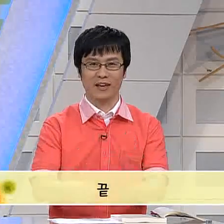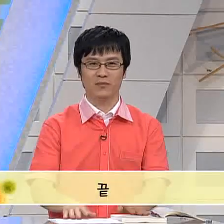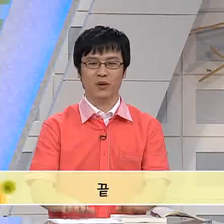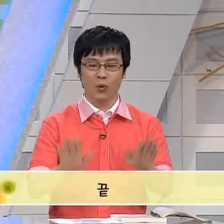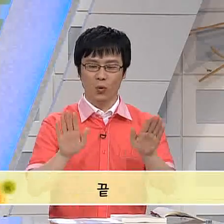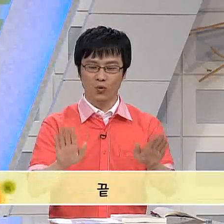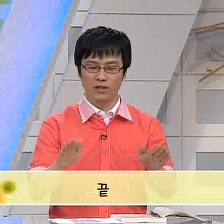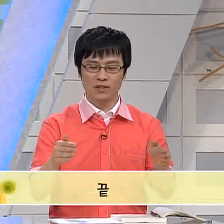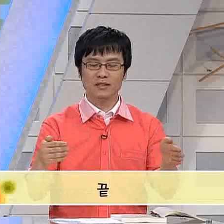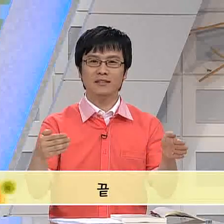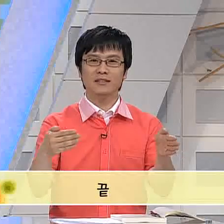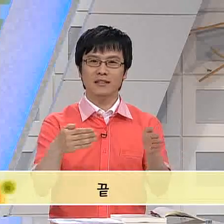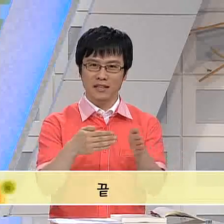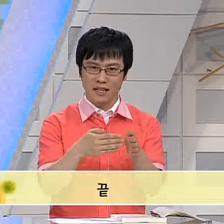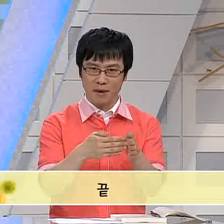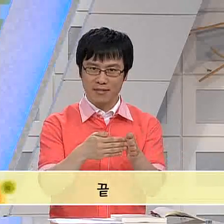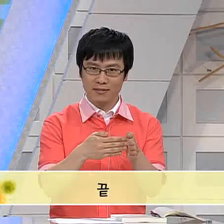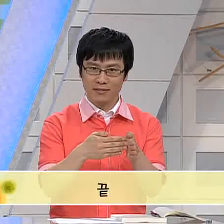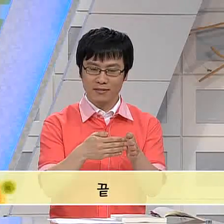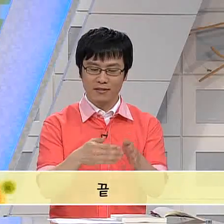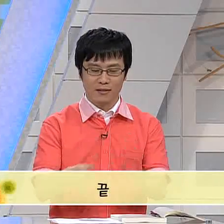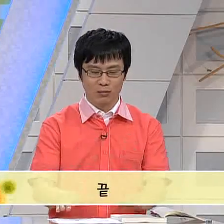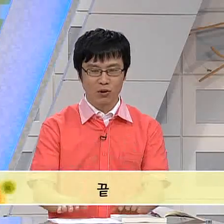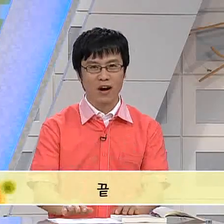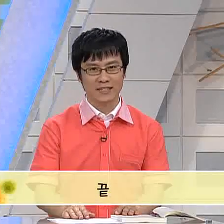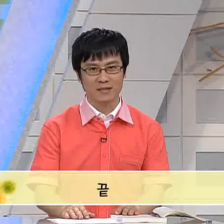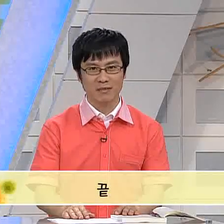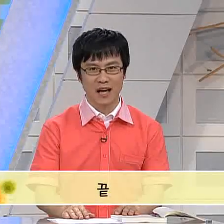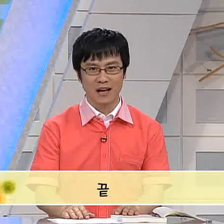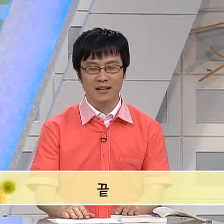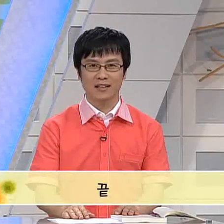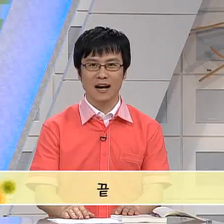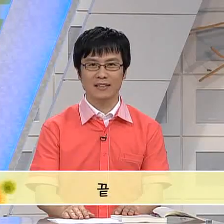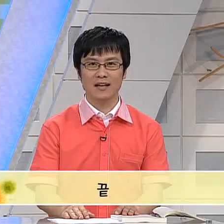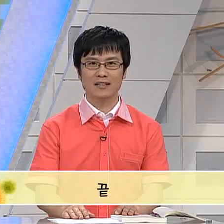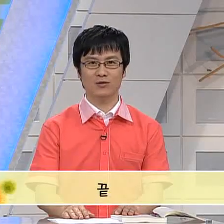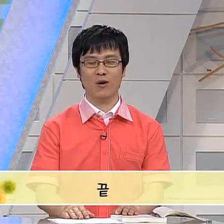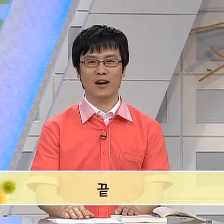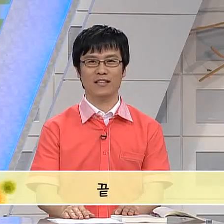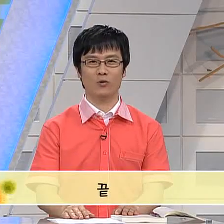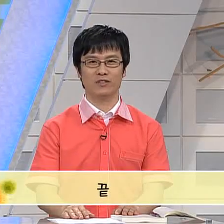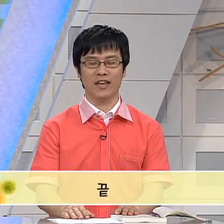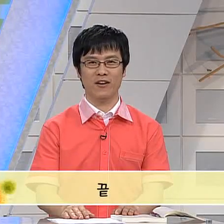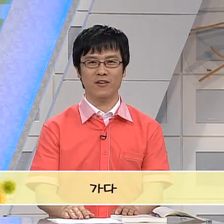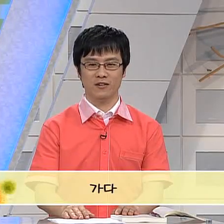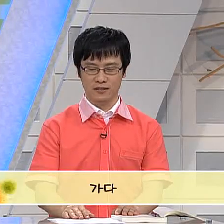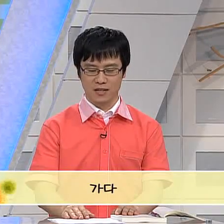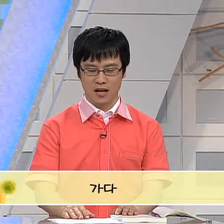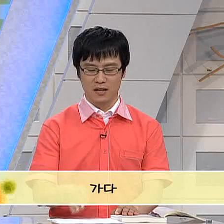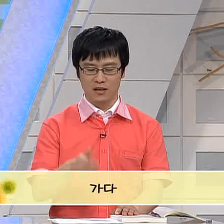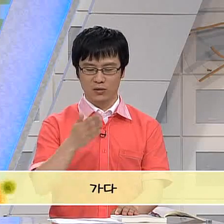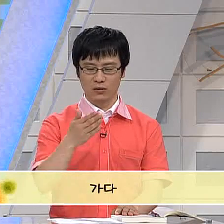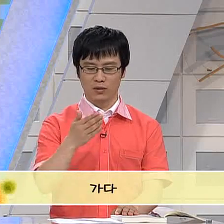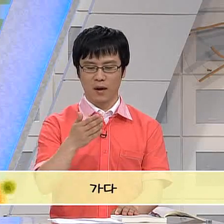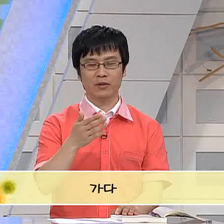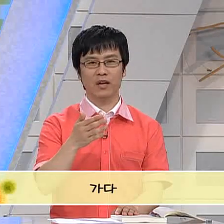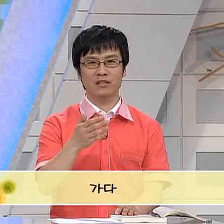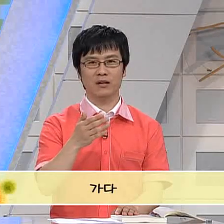오늘은 이만 물러가겠습니다. 가다라는 수화가 나오는데요. 자, 이렇게 가볍게 그냥